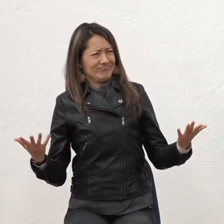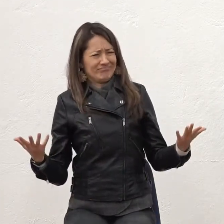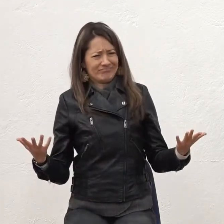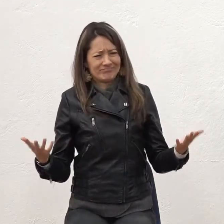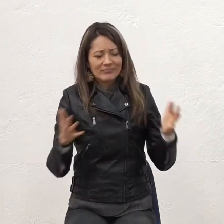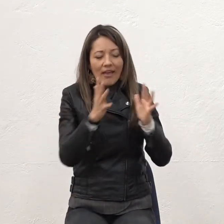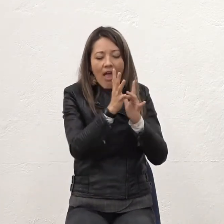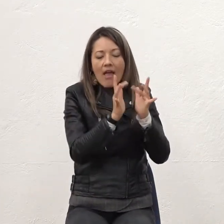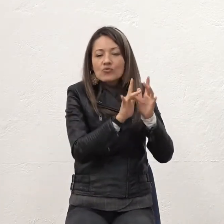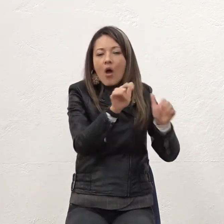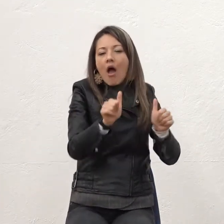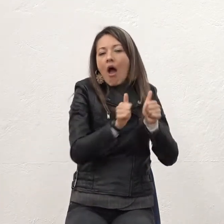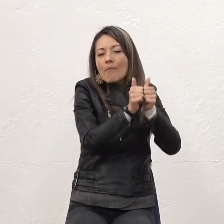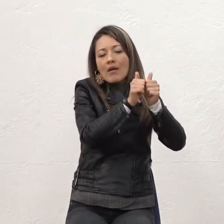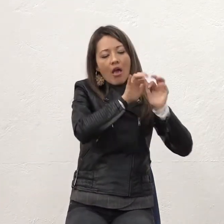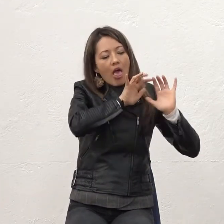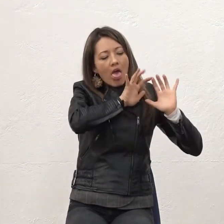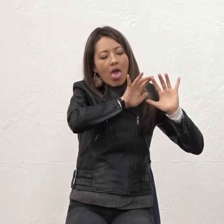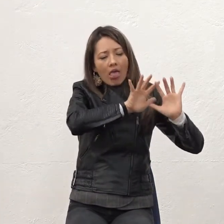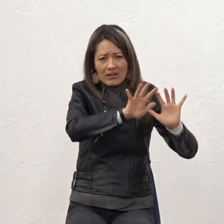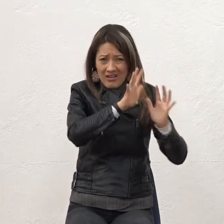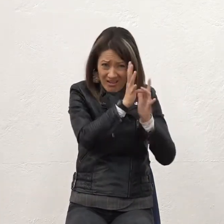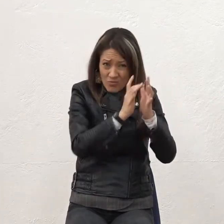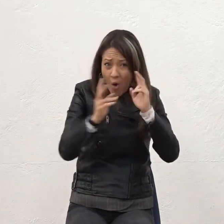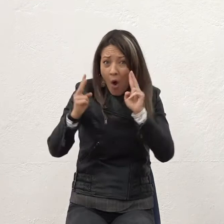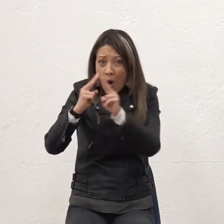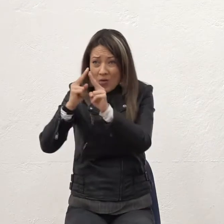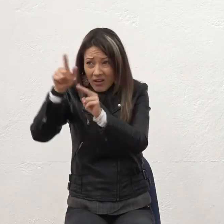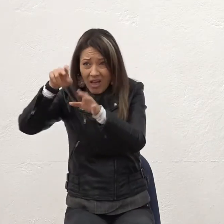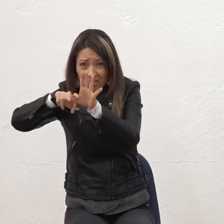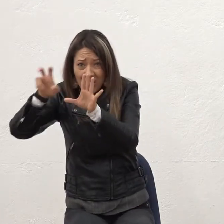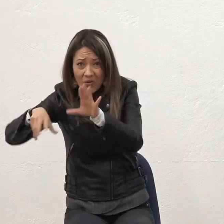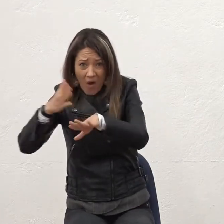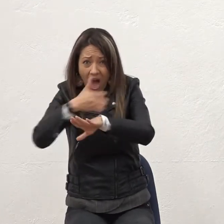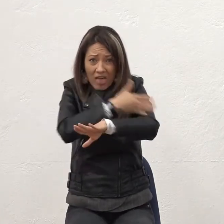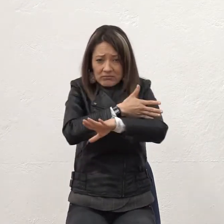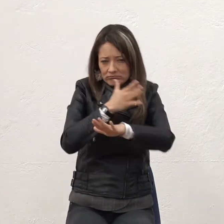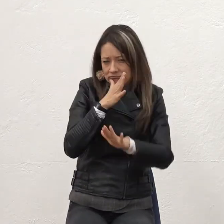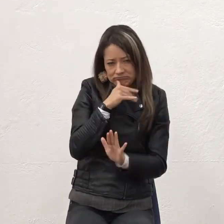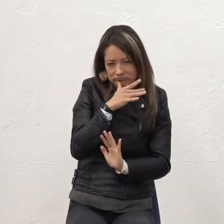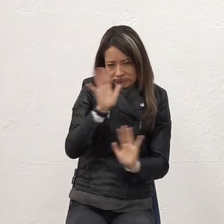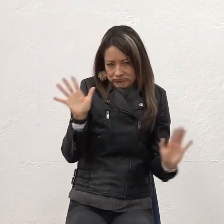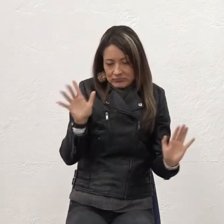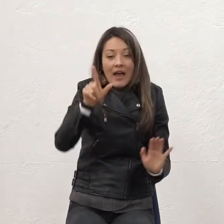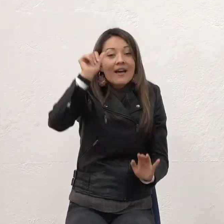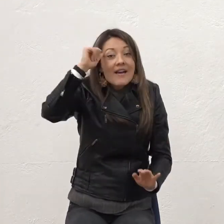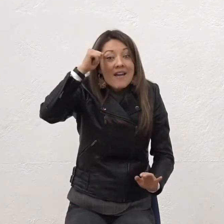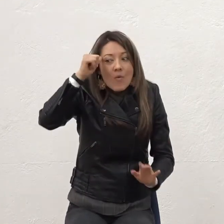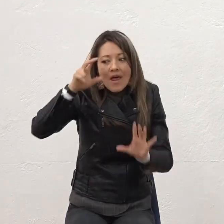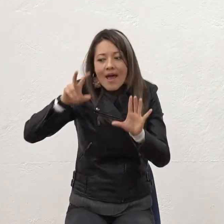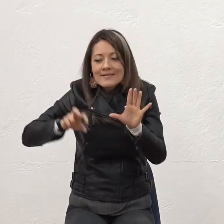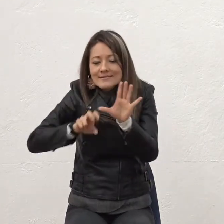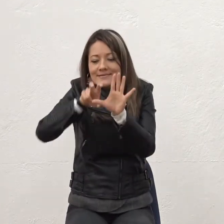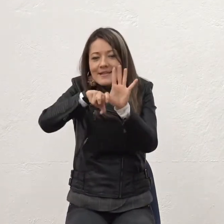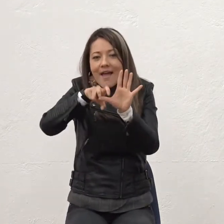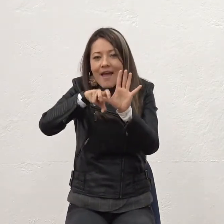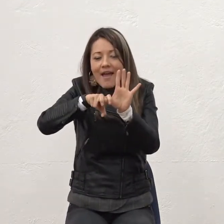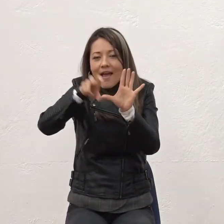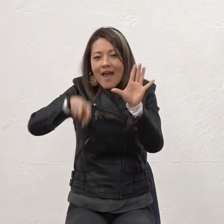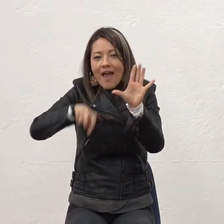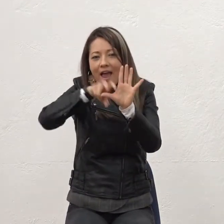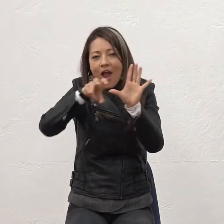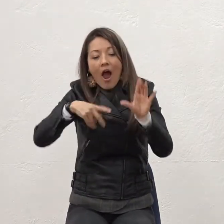con la multitud. El Señor no conocía a Zaqueo. Recuerda que Zaqueo estaba allí para ver a Jesús